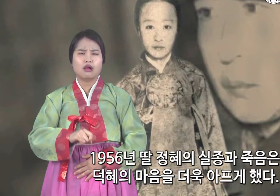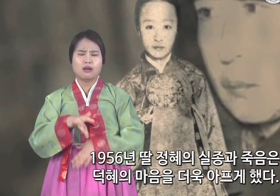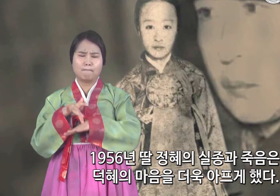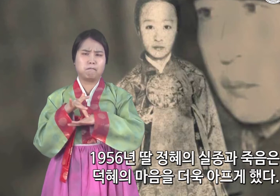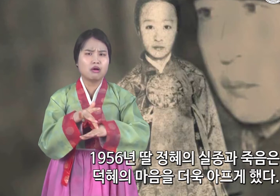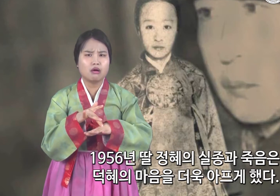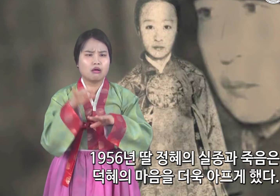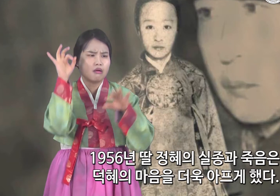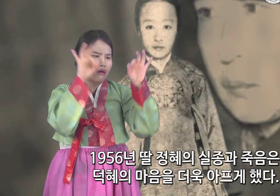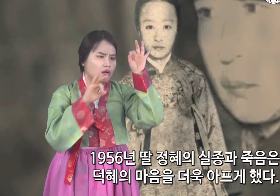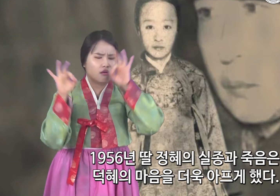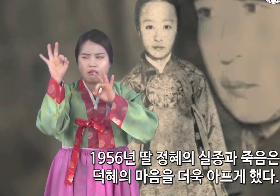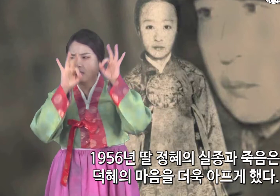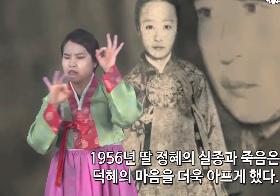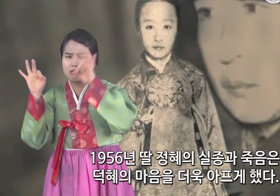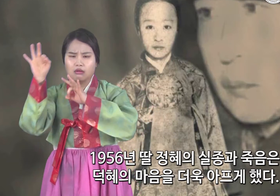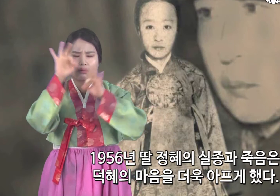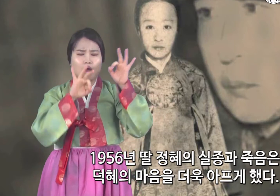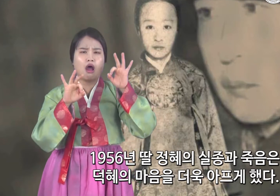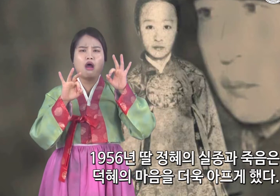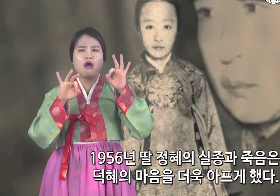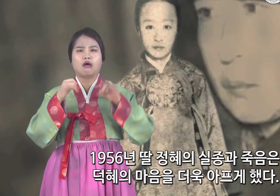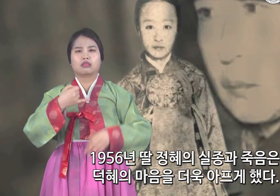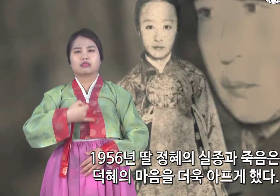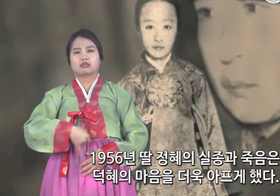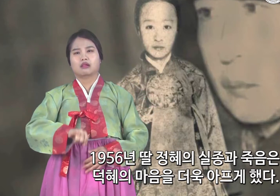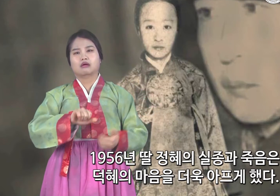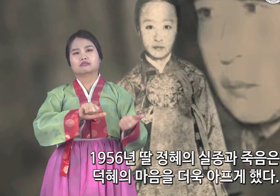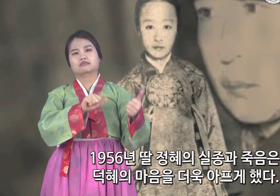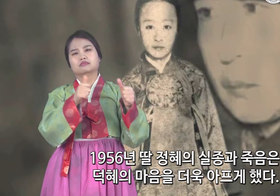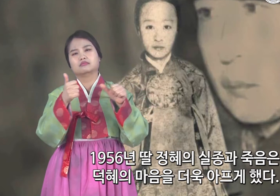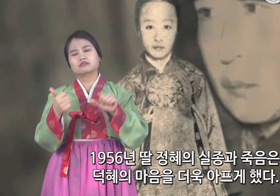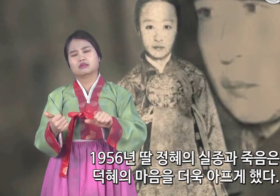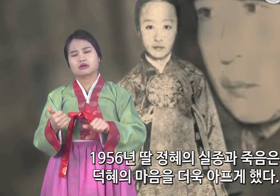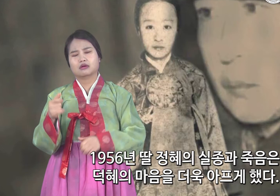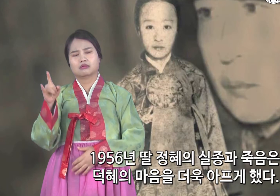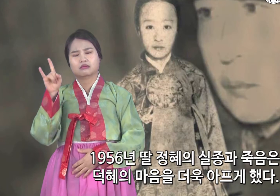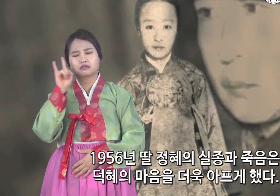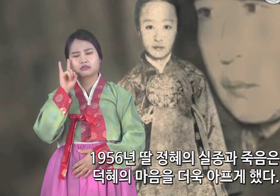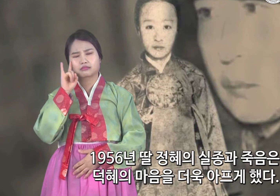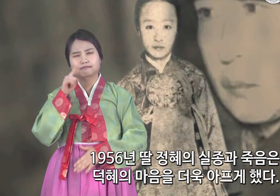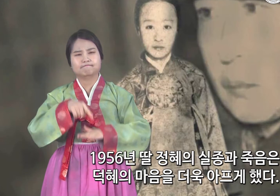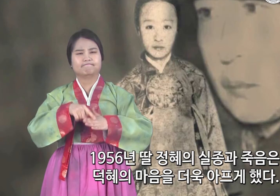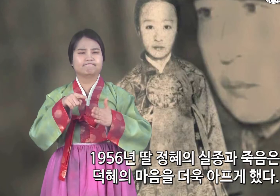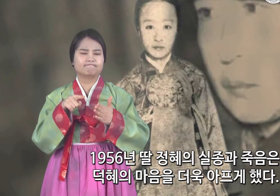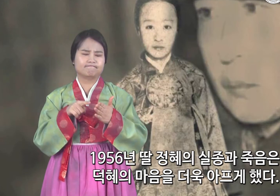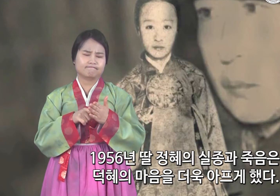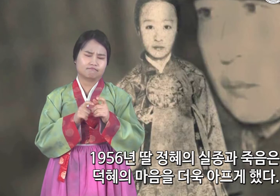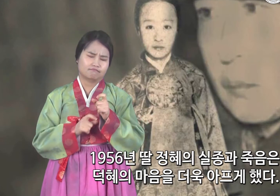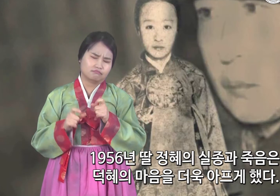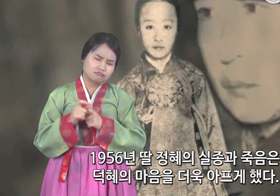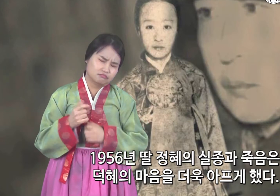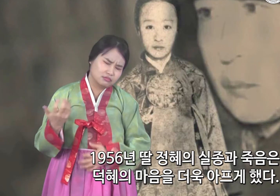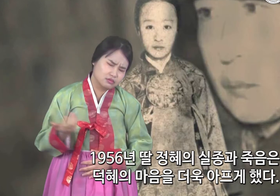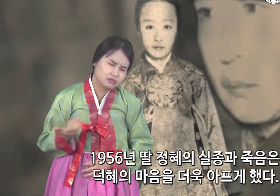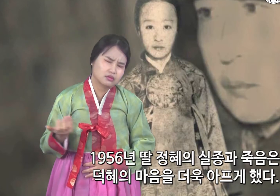1956년 딸 정혜의 실종과 죽음은 덕혜의 마음을 더욱 아프게 했다.